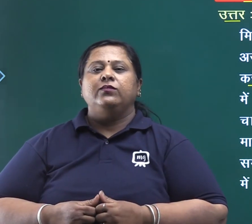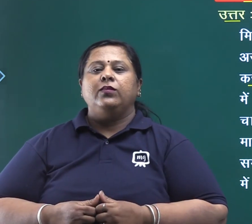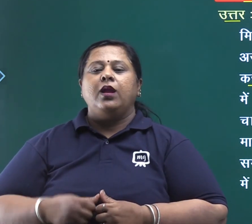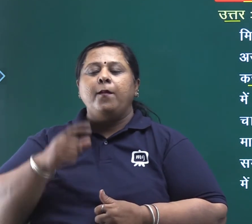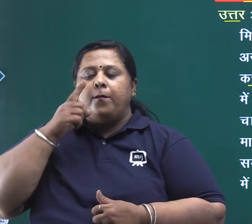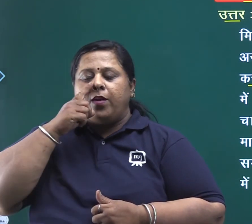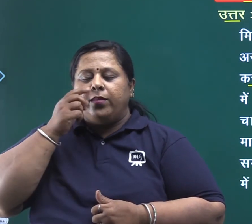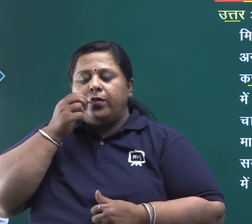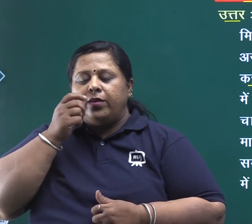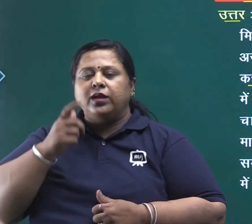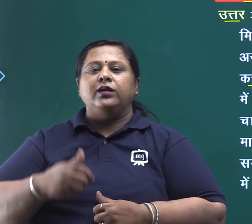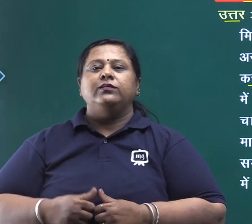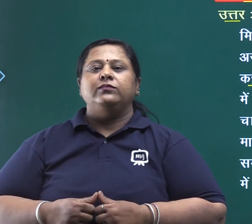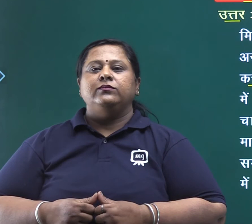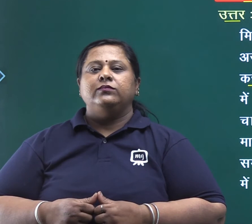माता पिता की